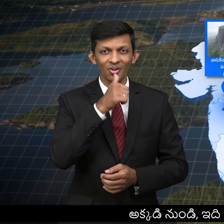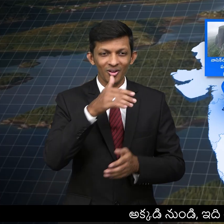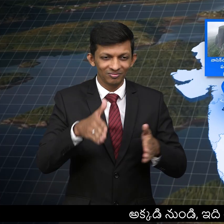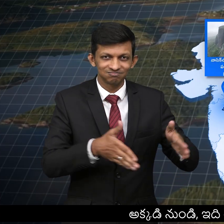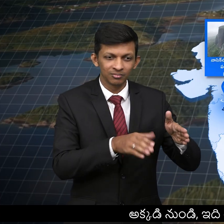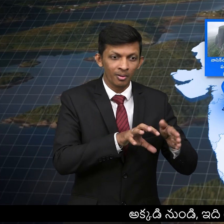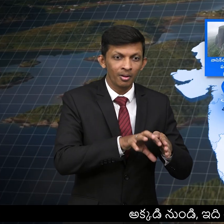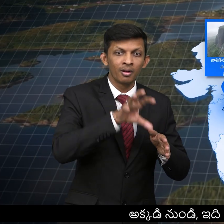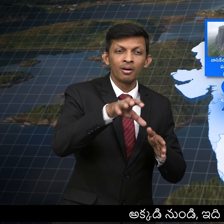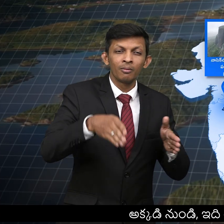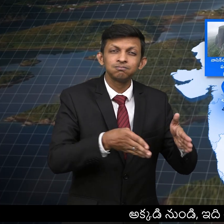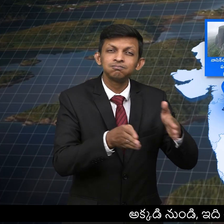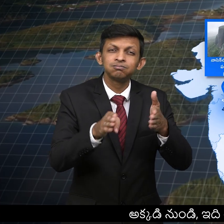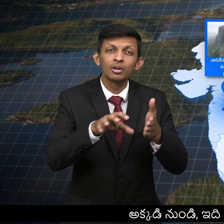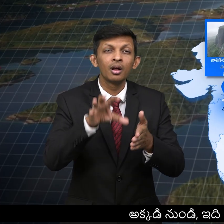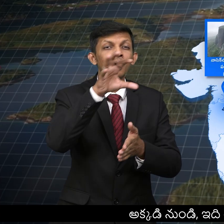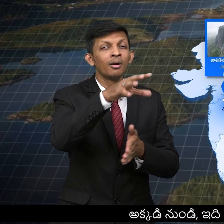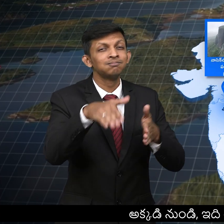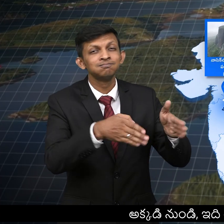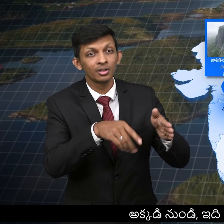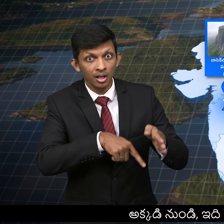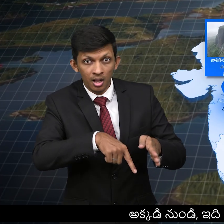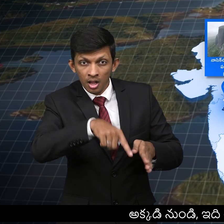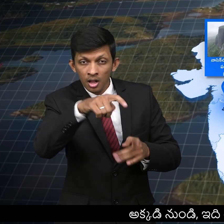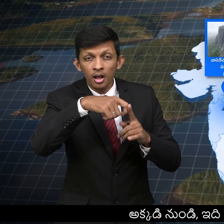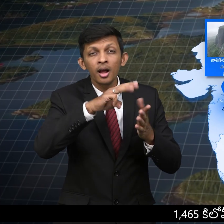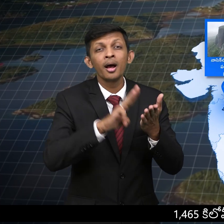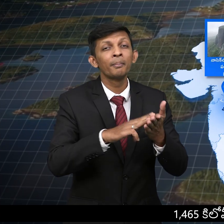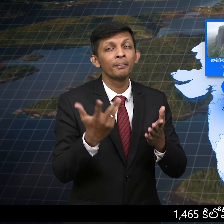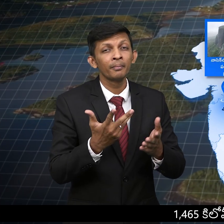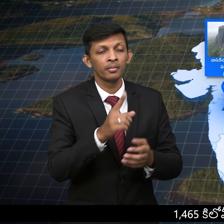అక్కడ నుండి ఇది రాష్ట్రాల గుండా ప్రవహిస్తుంది.